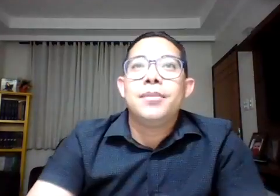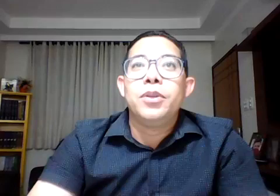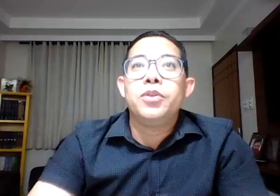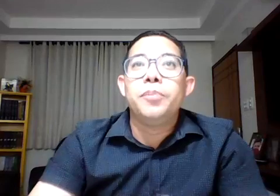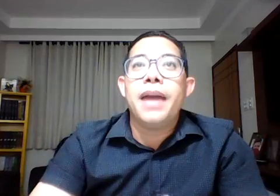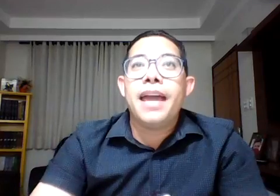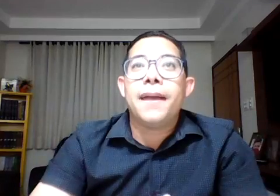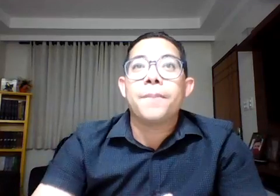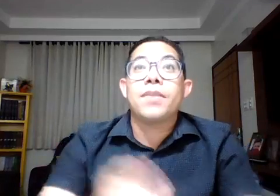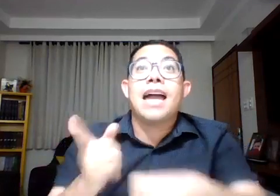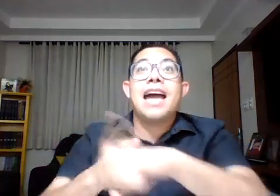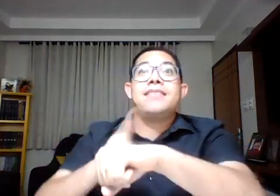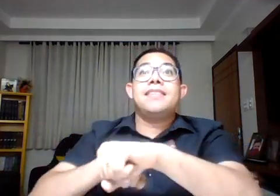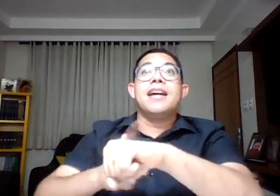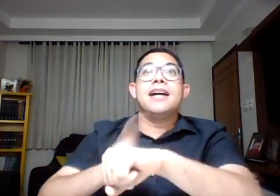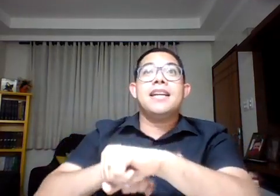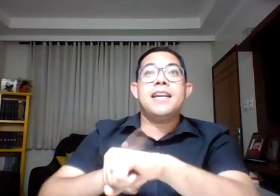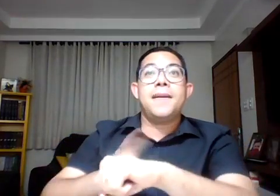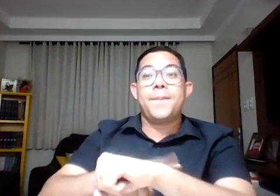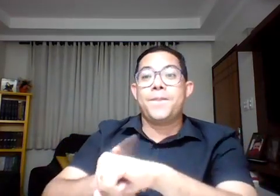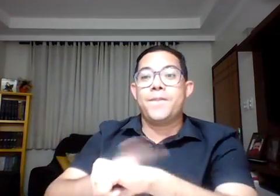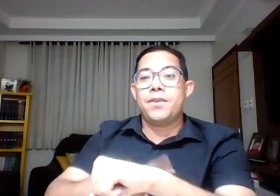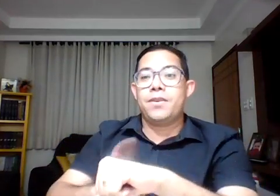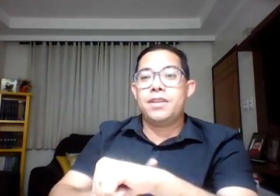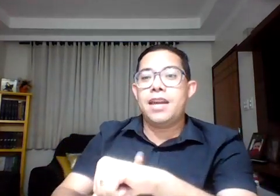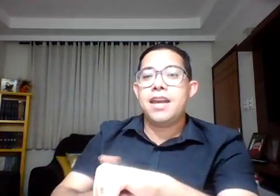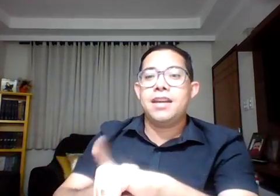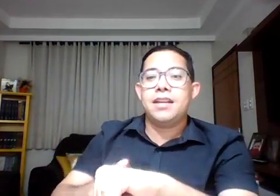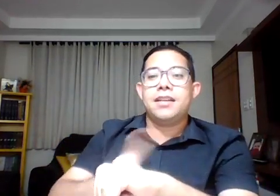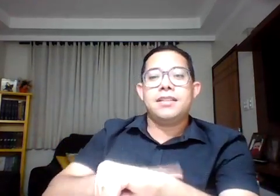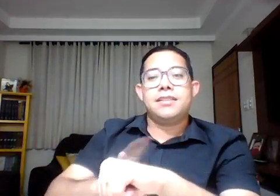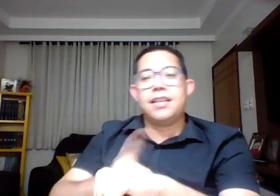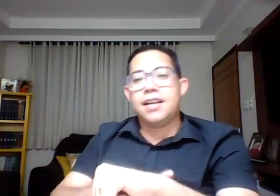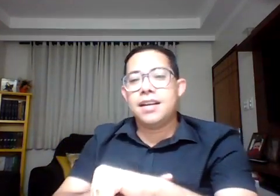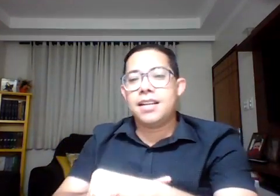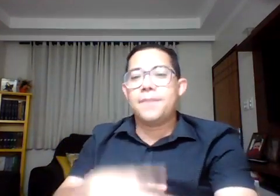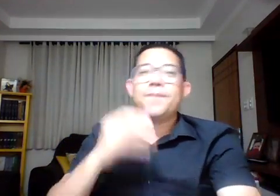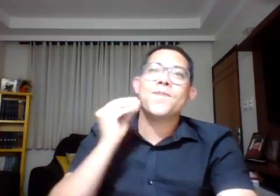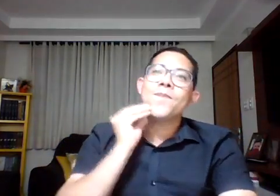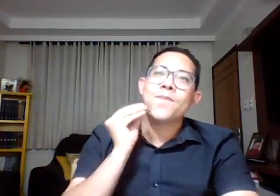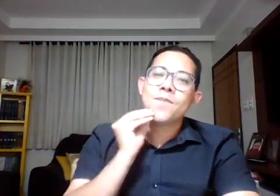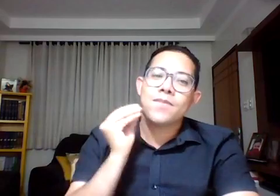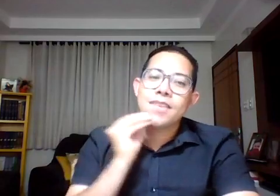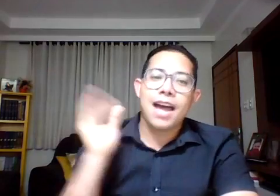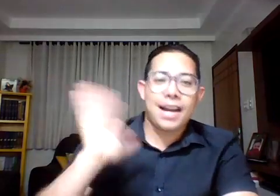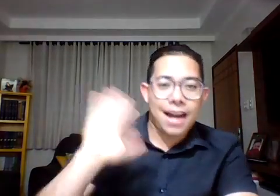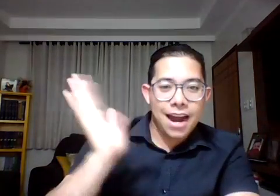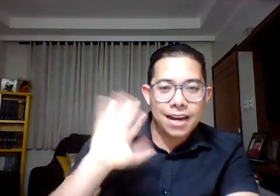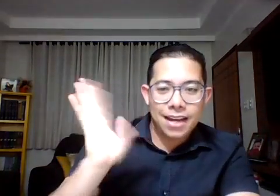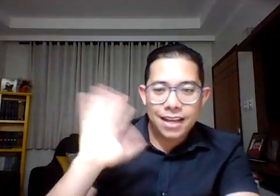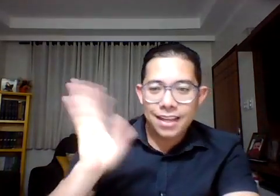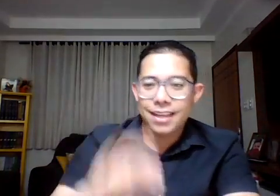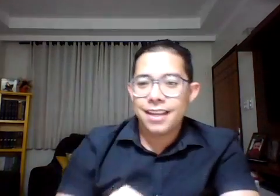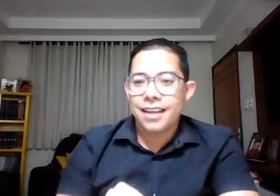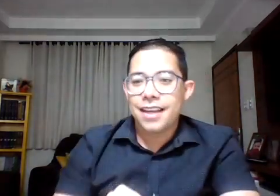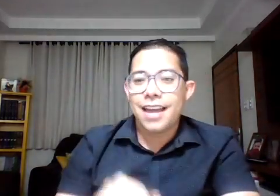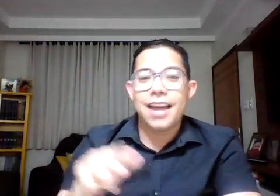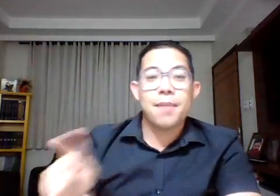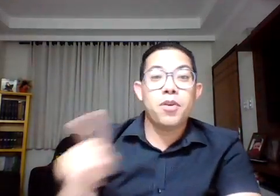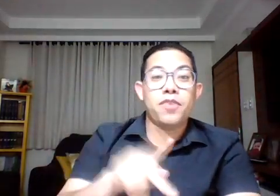Muito bem. Ah, de Serrana. Ok. Serrana. A Carla,